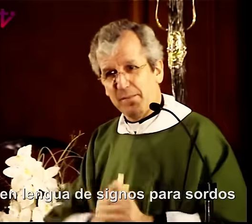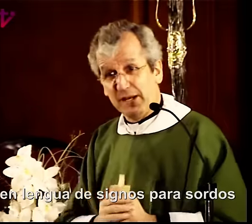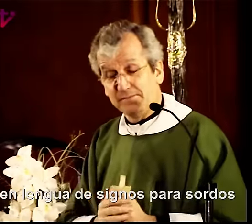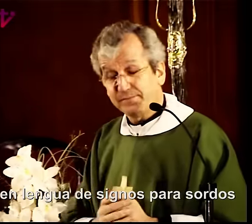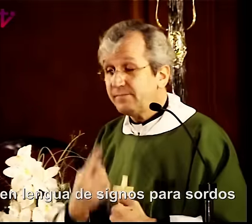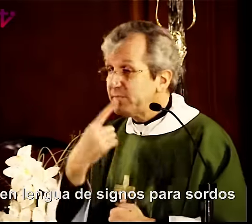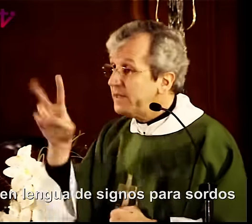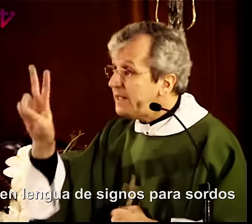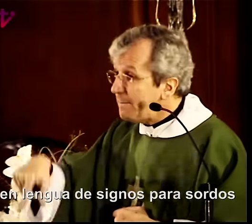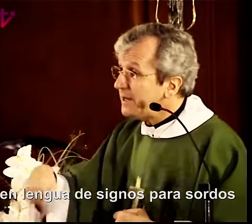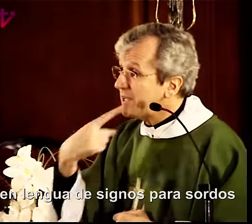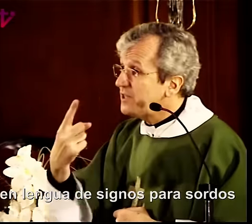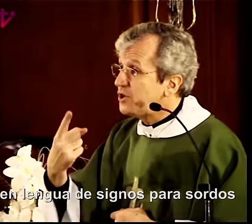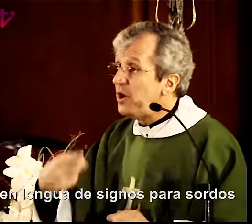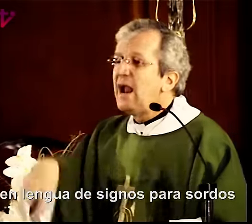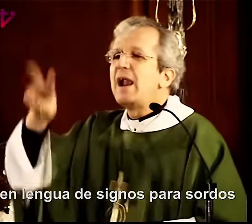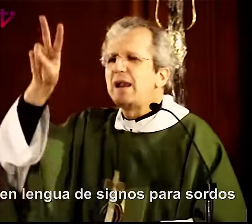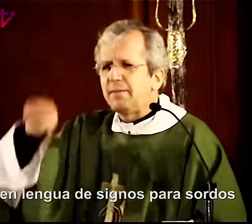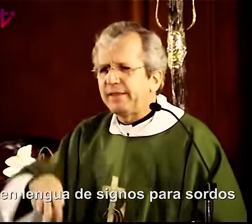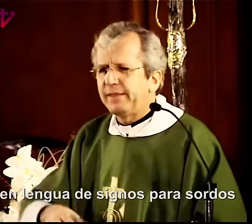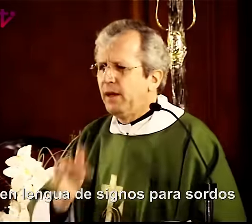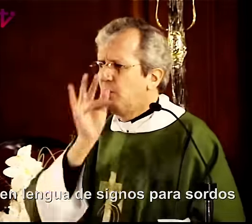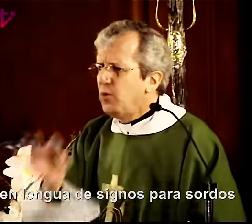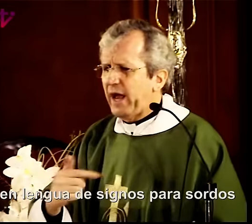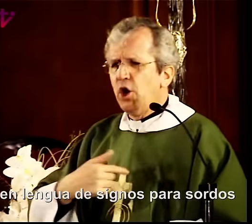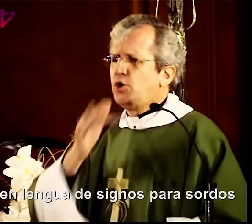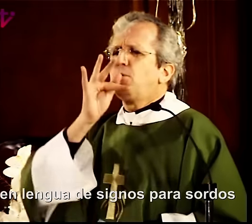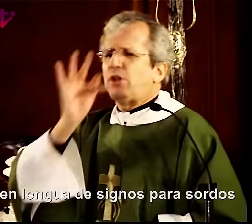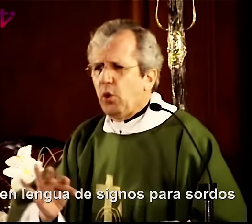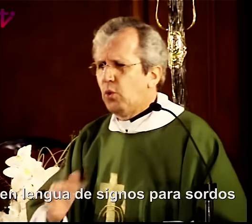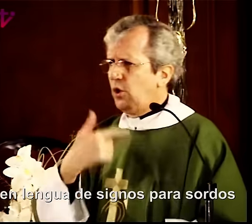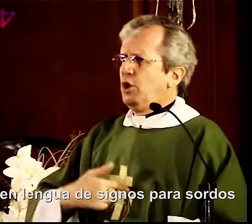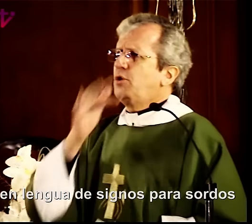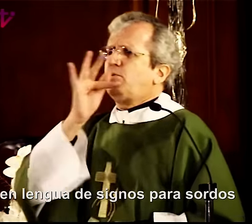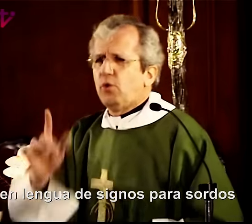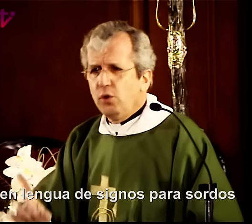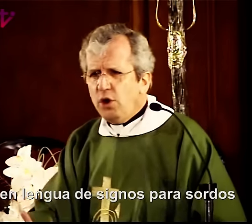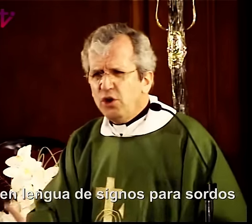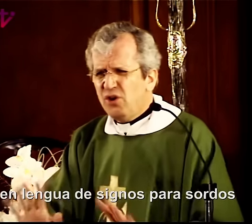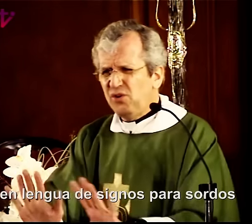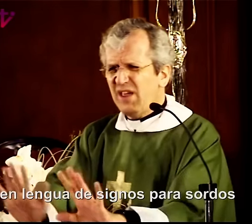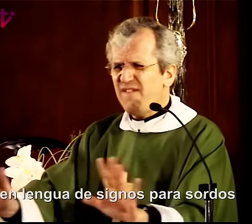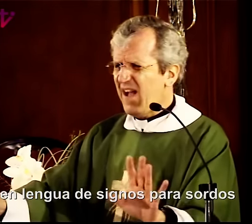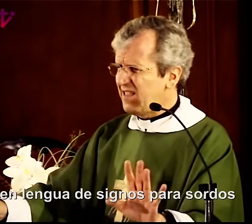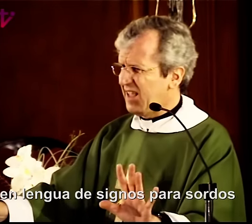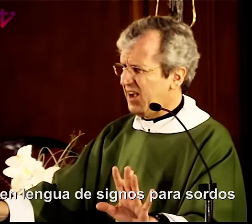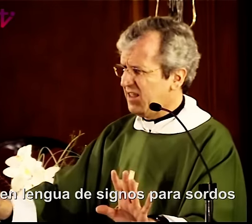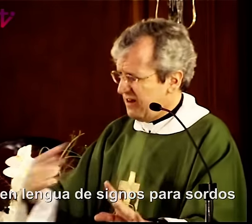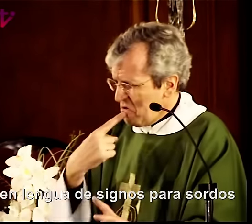familia. Y también nos ha dicho la verdad. Jurar, yo te lo juro, yo te lo juro. No hace falta.